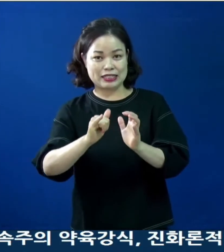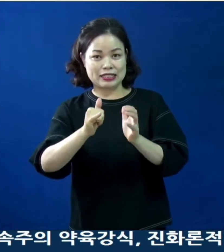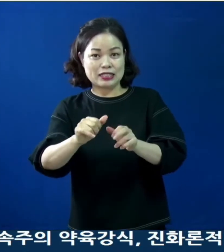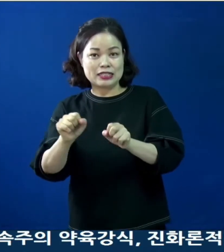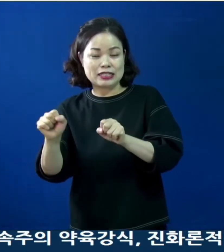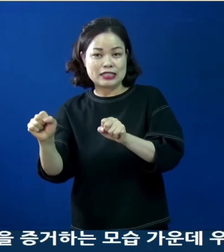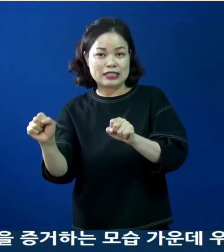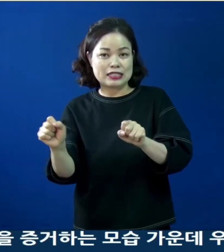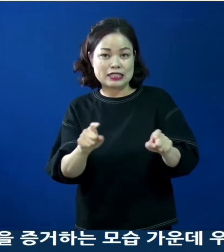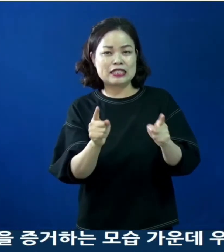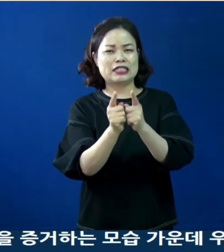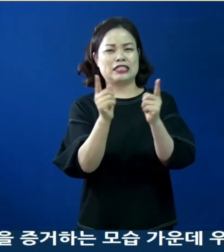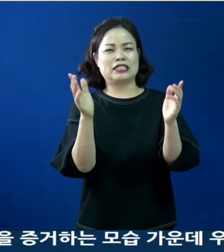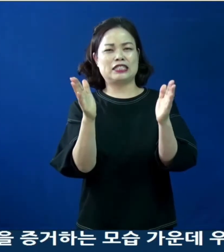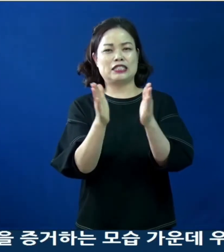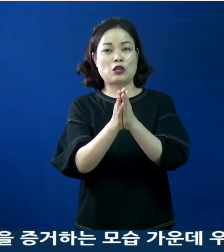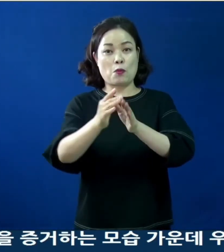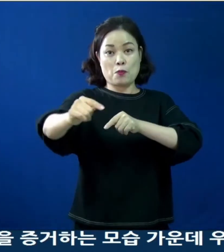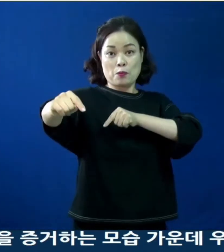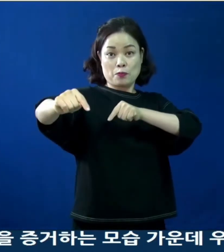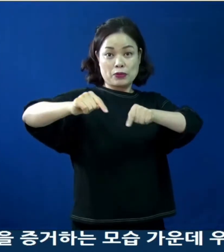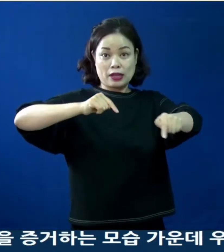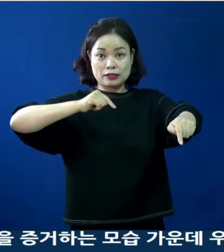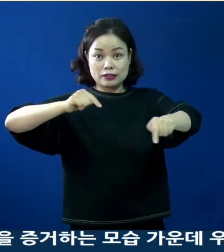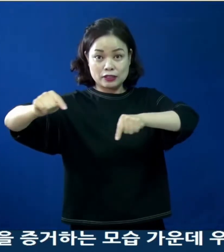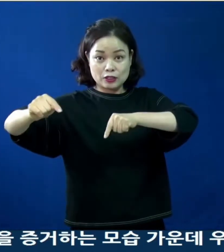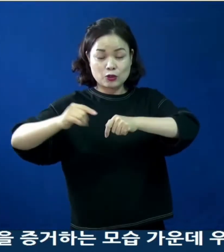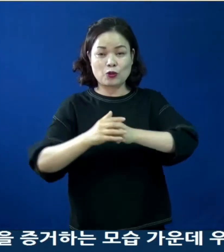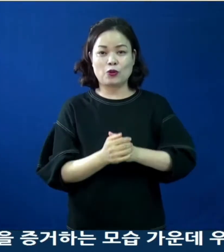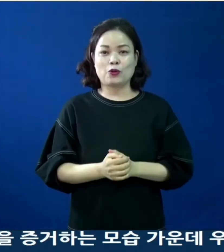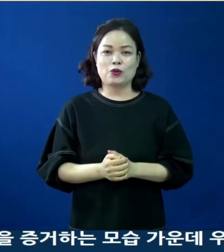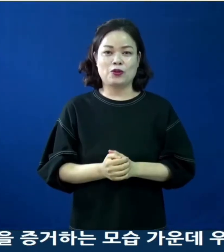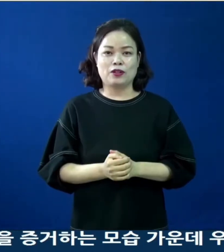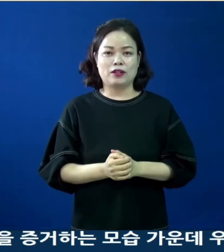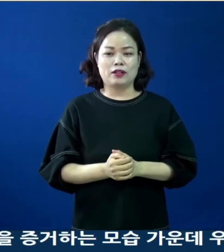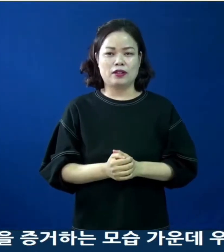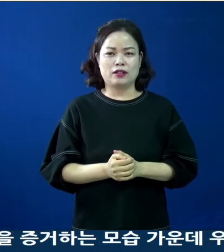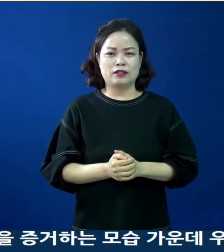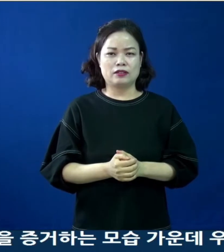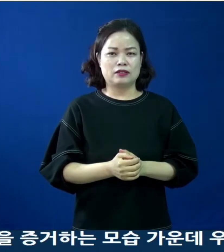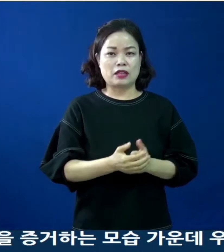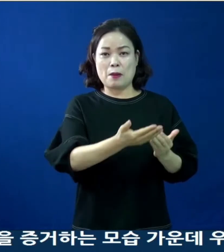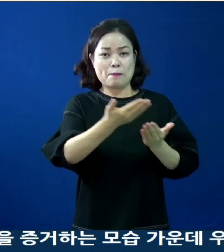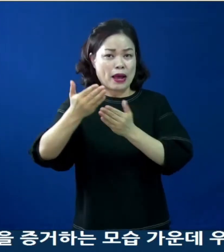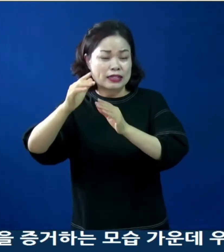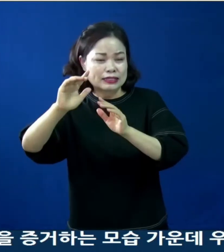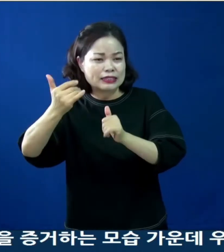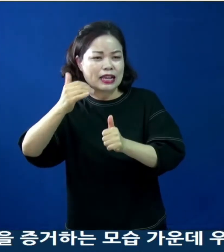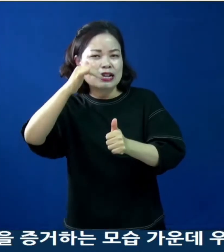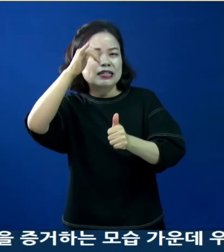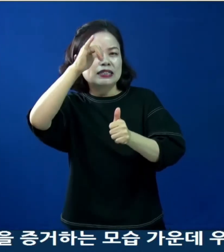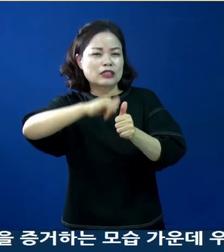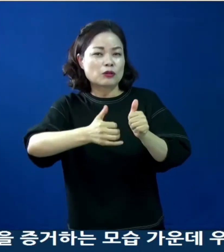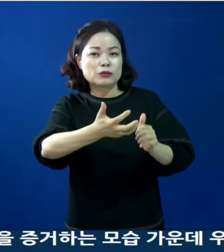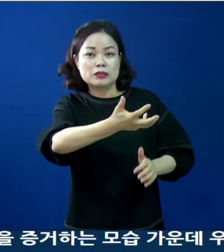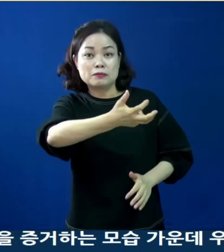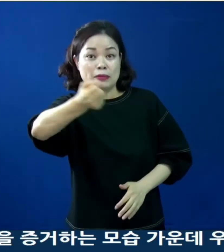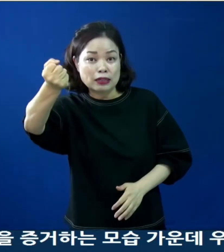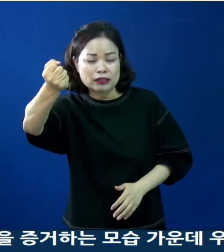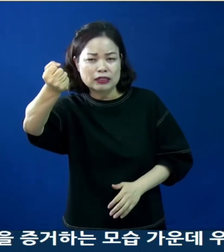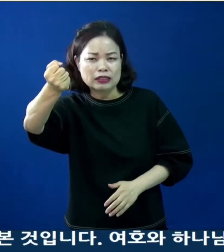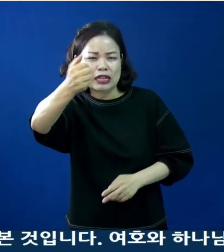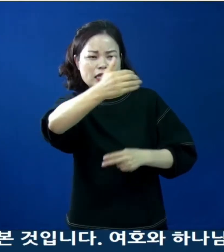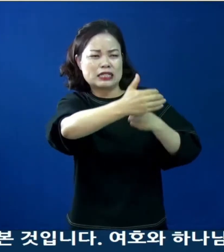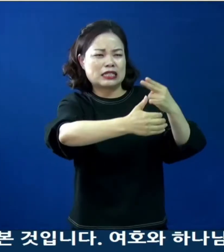직접 다스리는 분이시고, 그리고 받으려고 하는 사람이 아니라, 섬김을 받으려고 하는